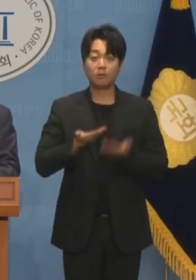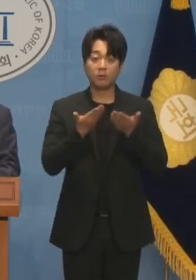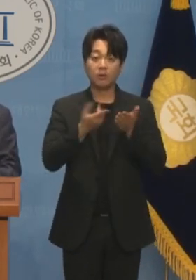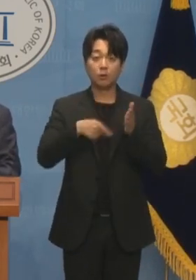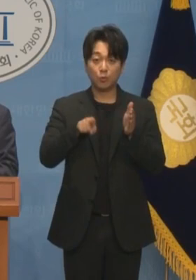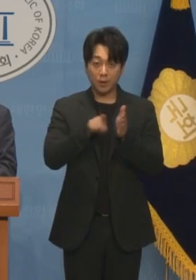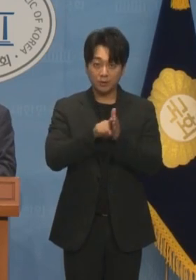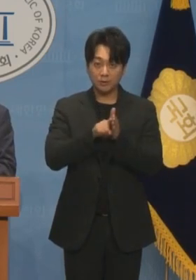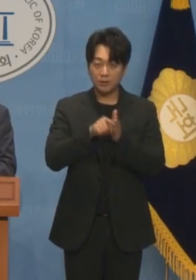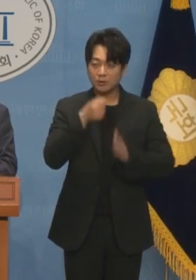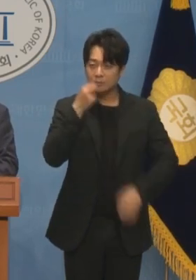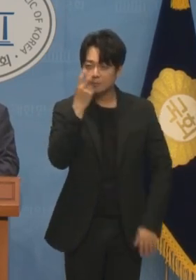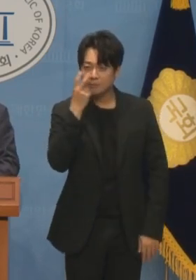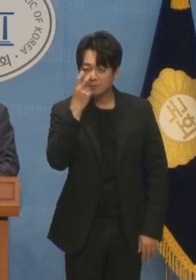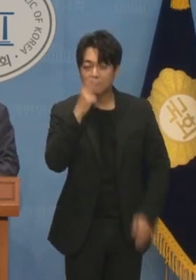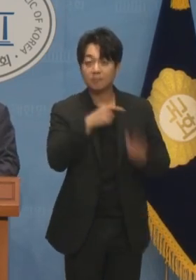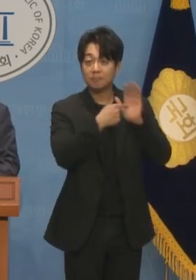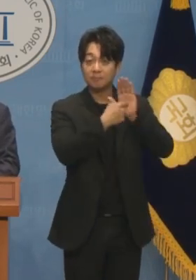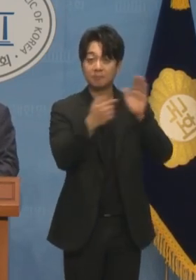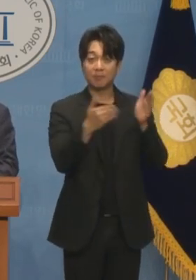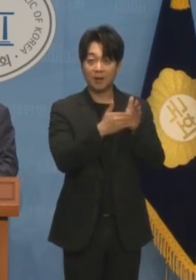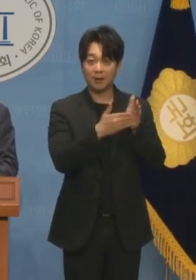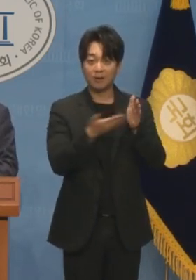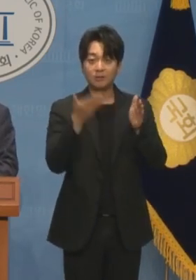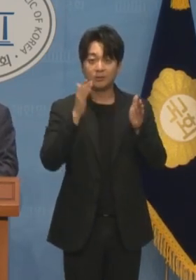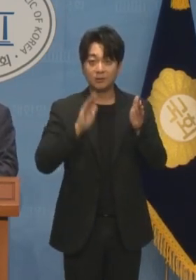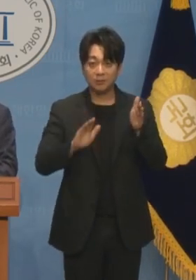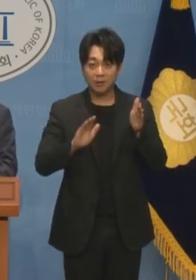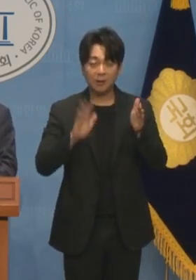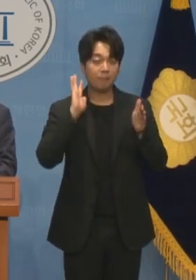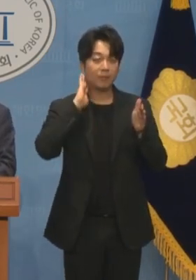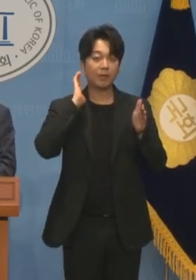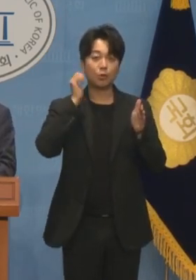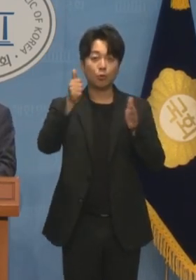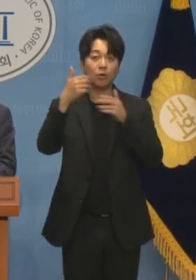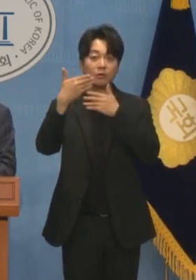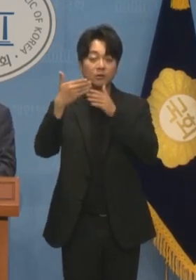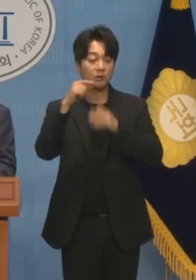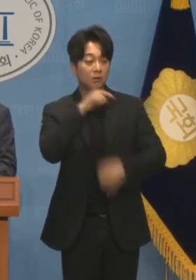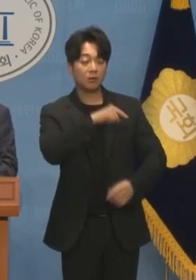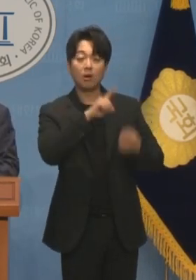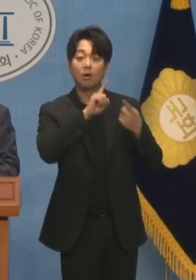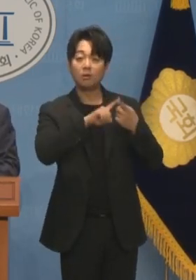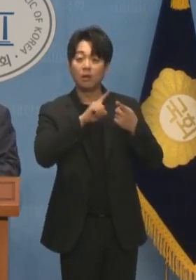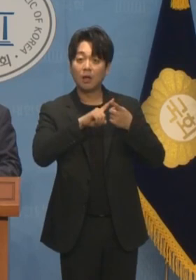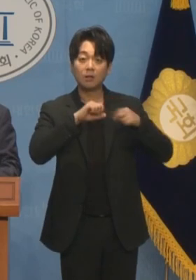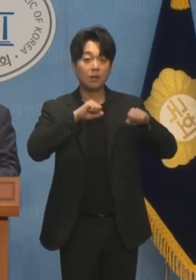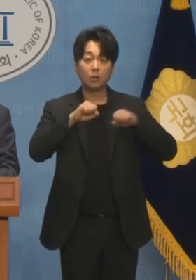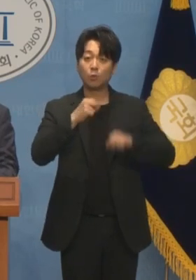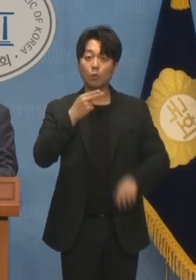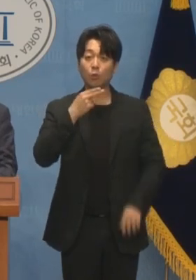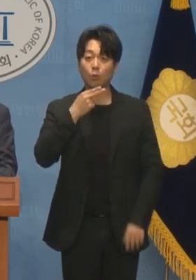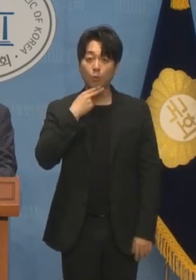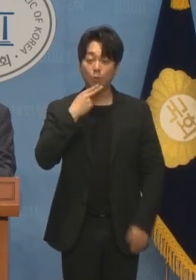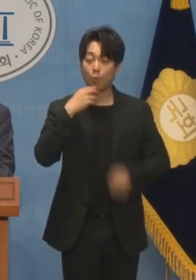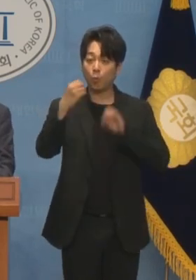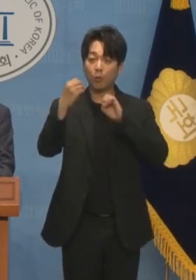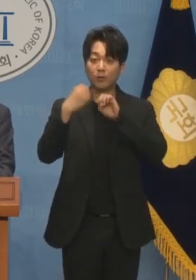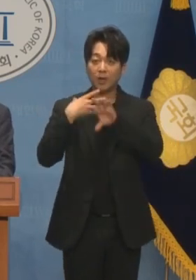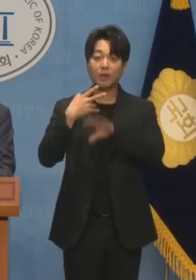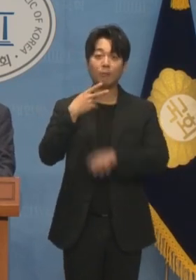보도했으나 대통령실은 이에 대해 긍정도 부정도 안 하고 있는 것은